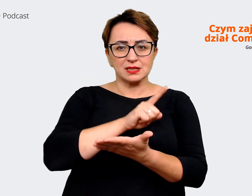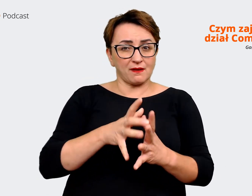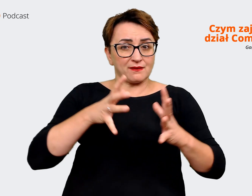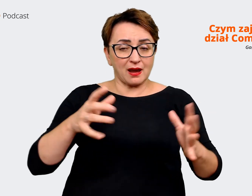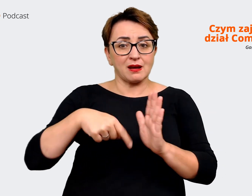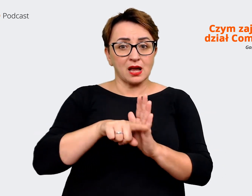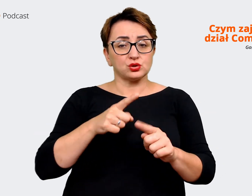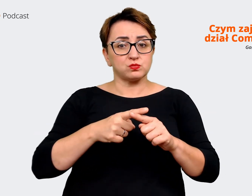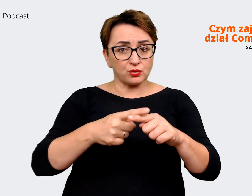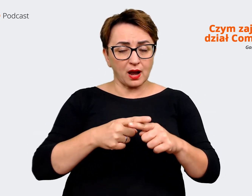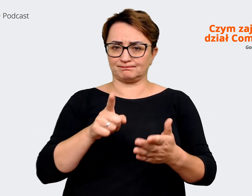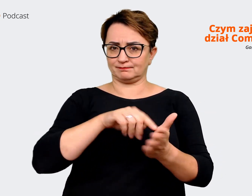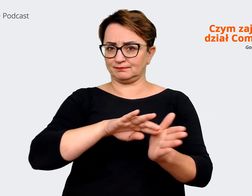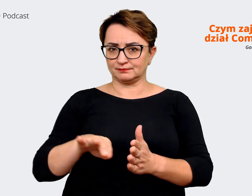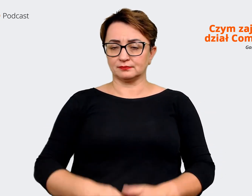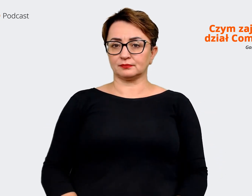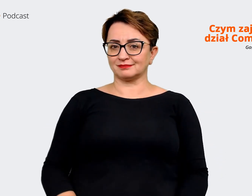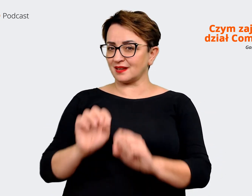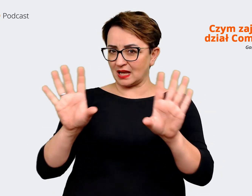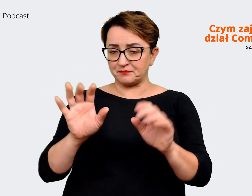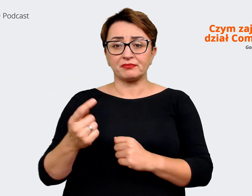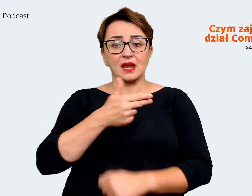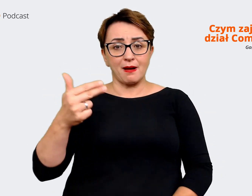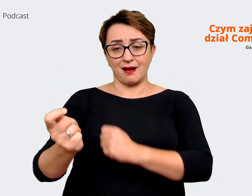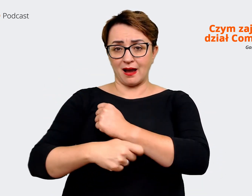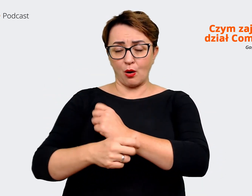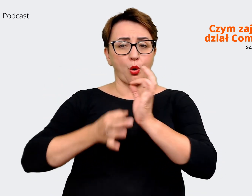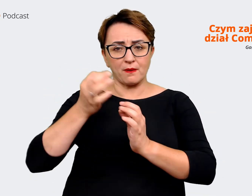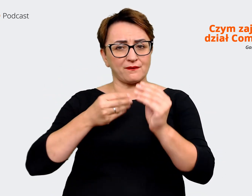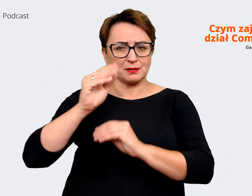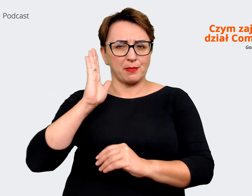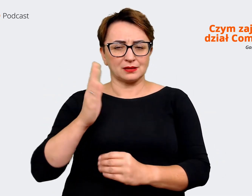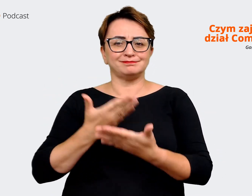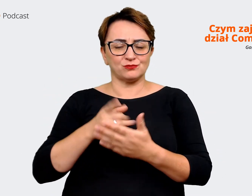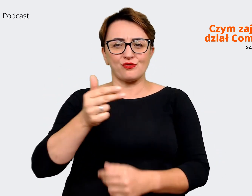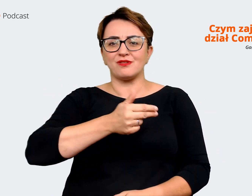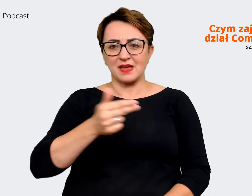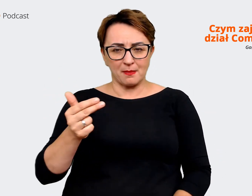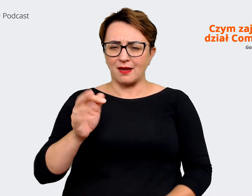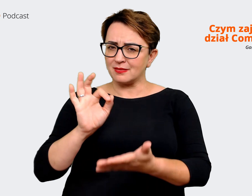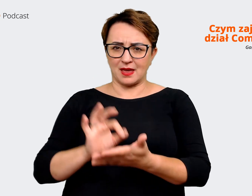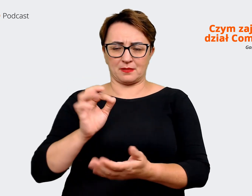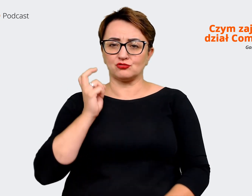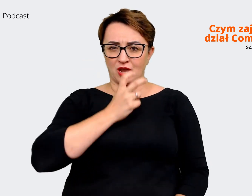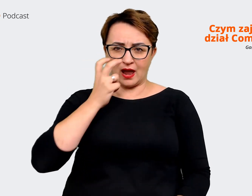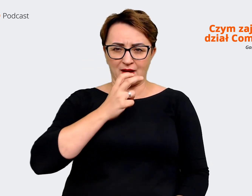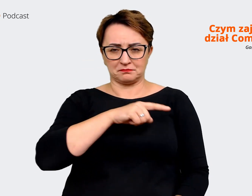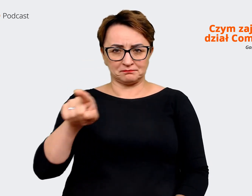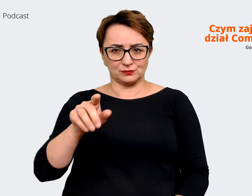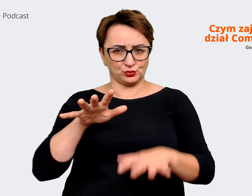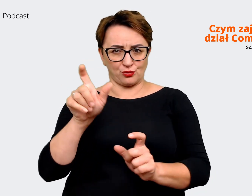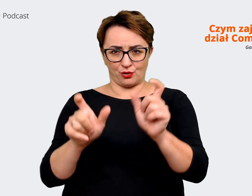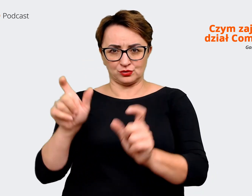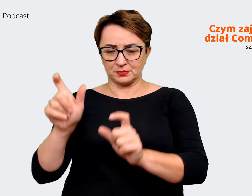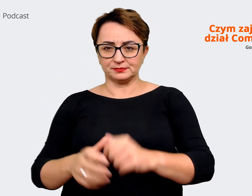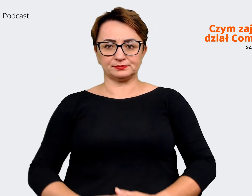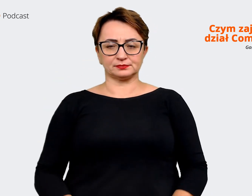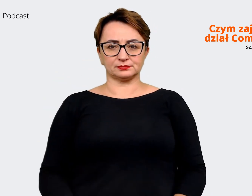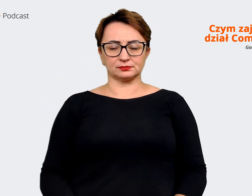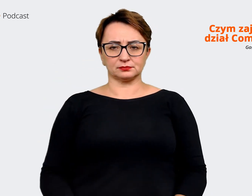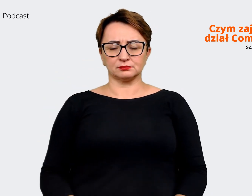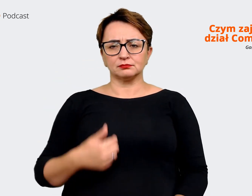potencjalnie bardzo duże ryzyka dla spółki. Jasne. Do kary jeszcze na pewno wrócimy, bo to jest temat, który na pewno jest interesujący dla